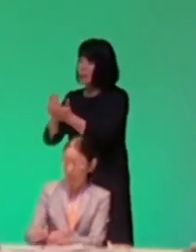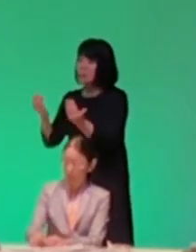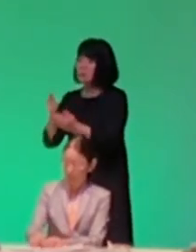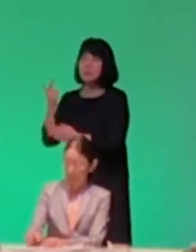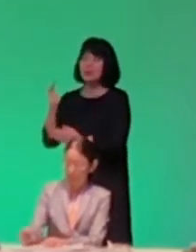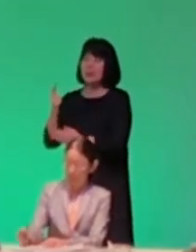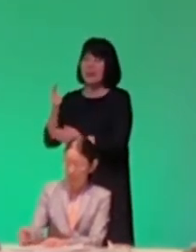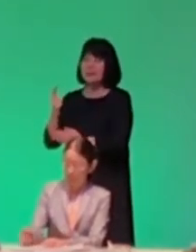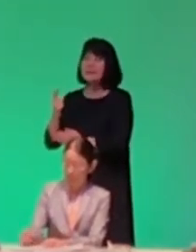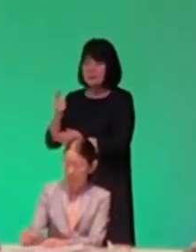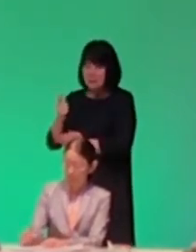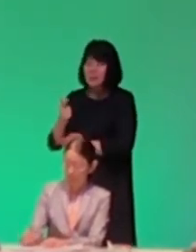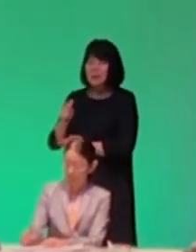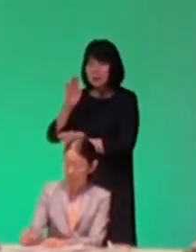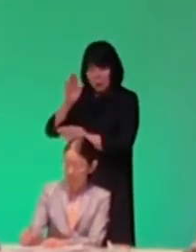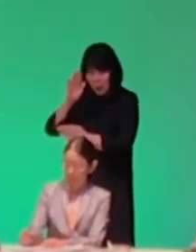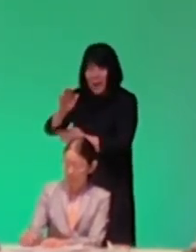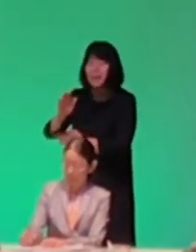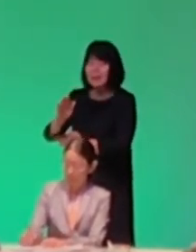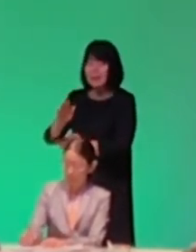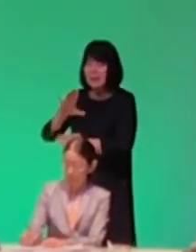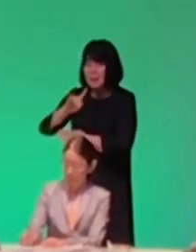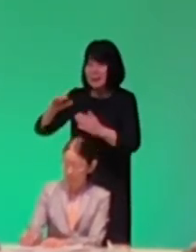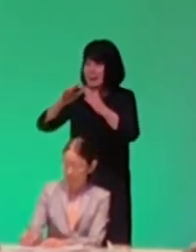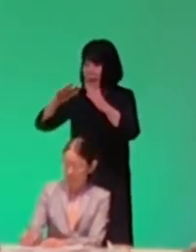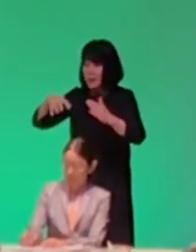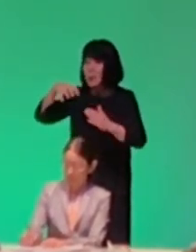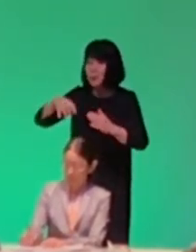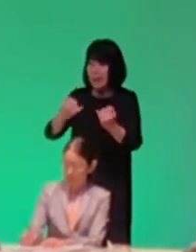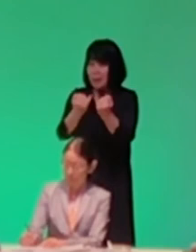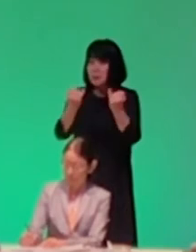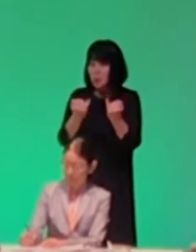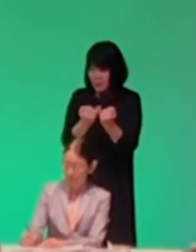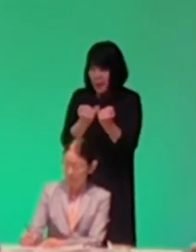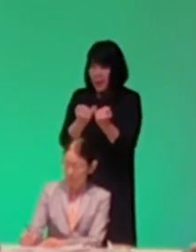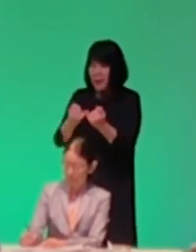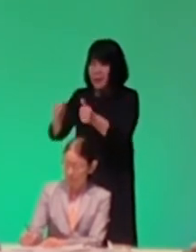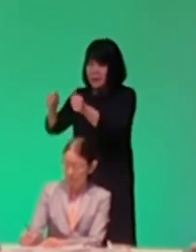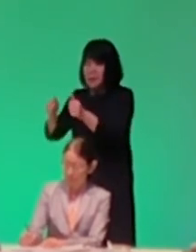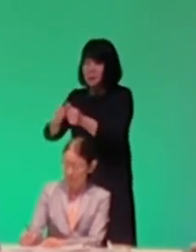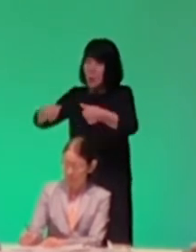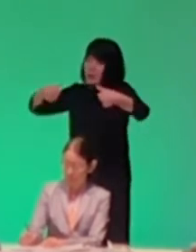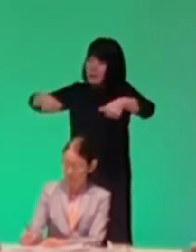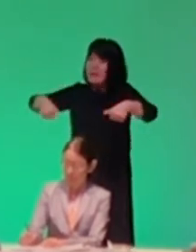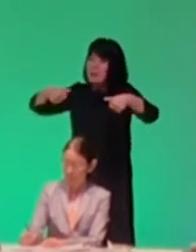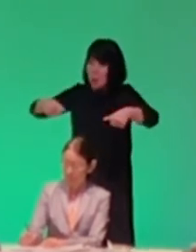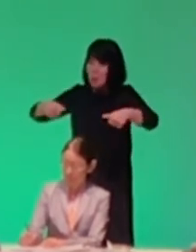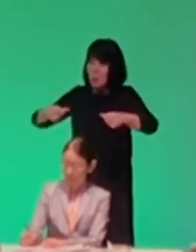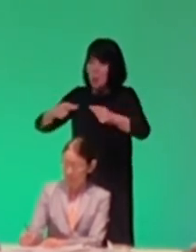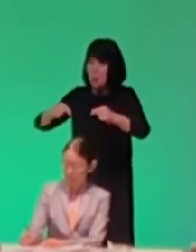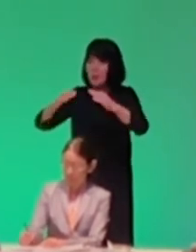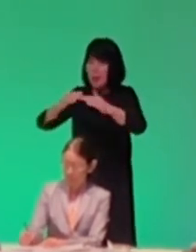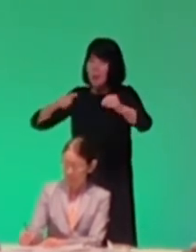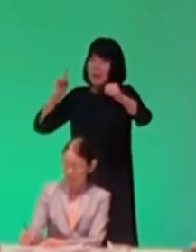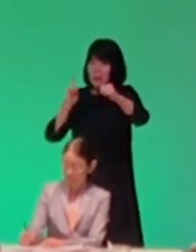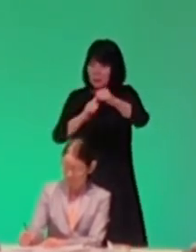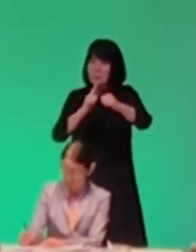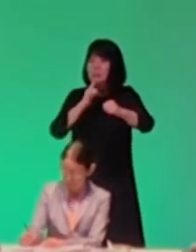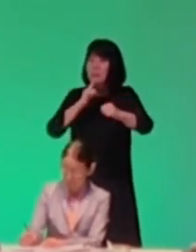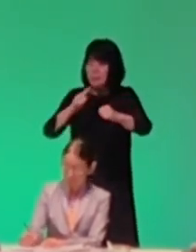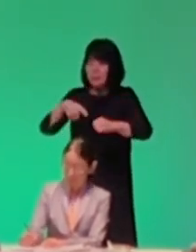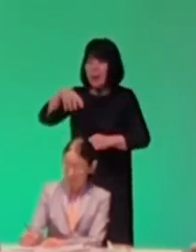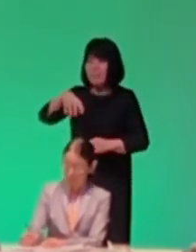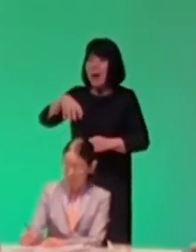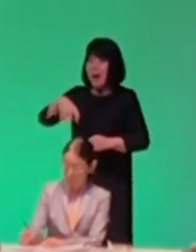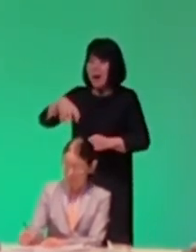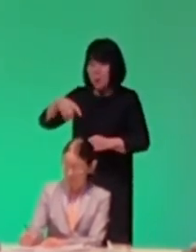してこの国は将来議会において女性語男性語均等の国家を目指しますという、まあ、そういう